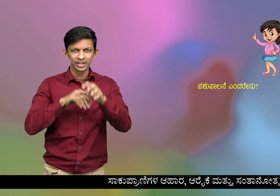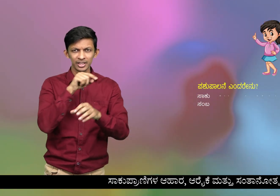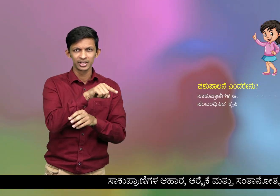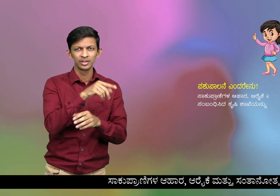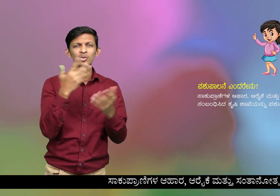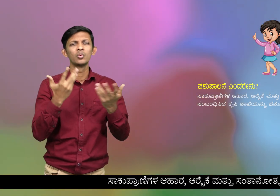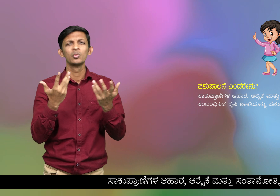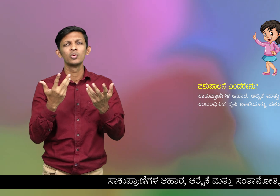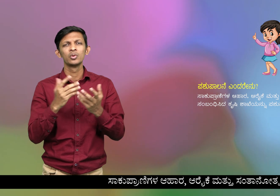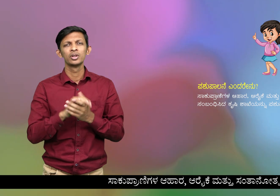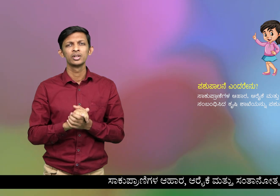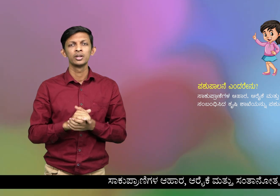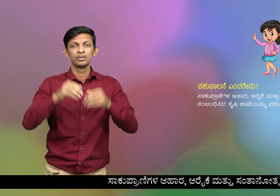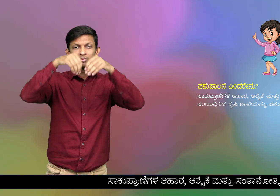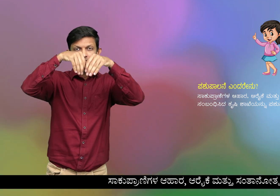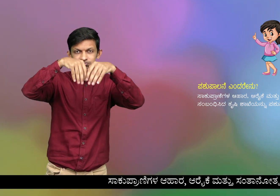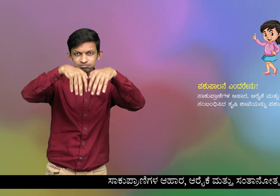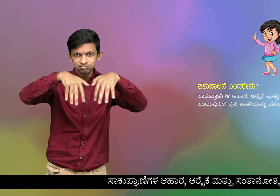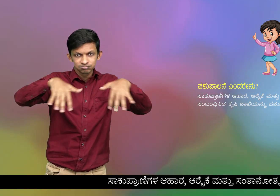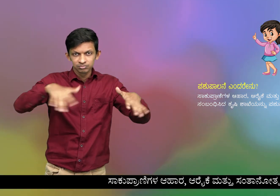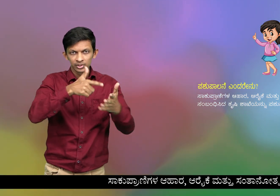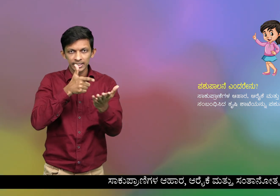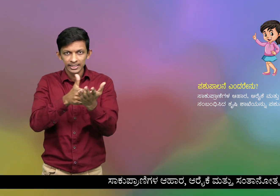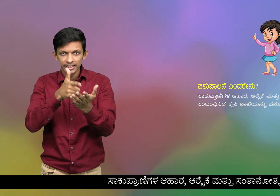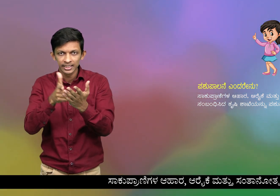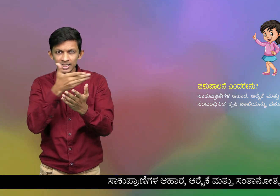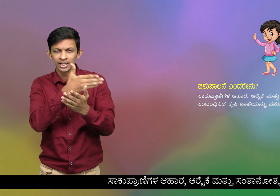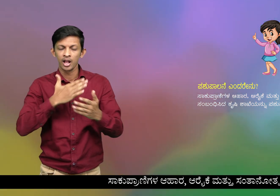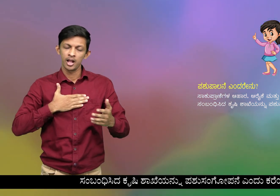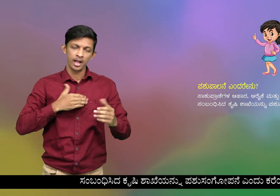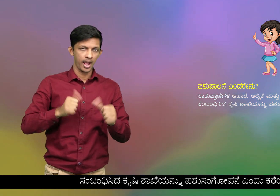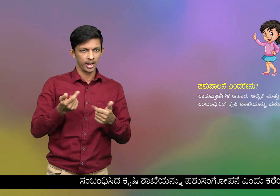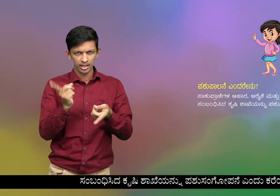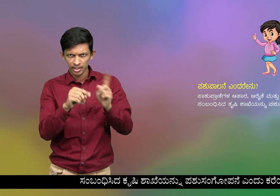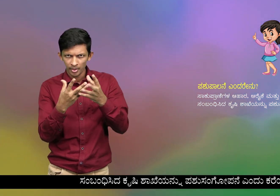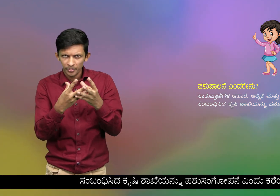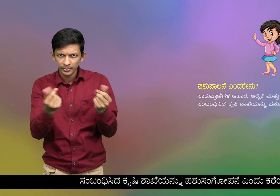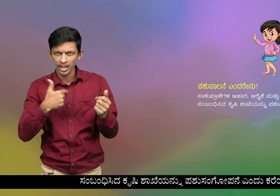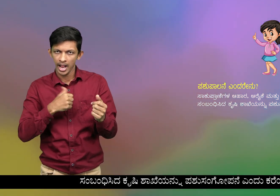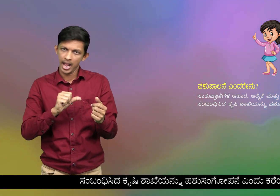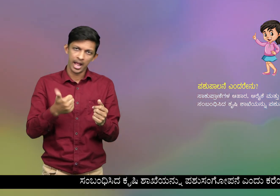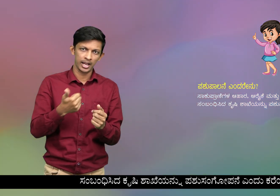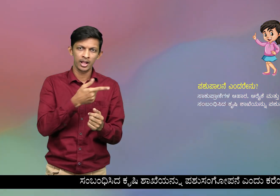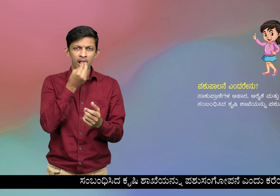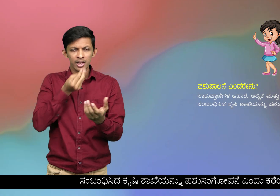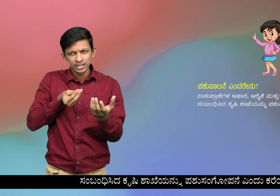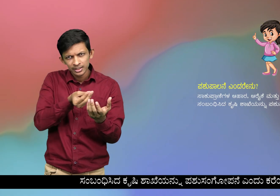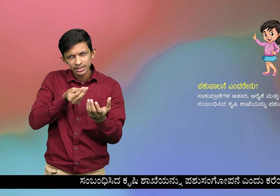ಸಾಕು ಪ್ರಾಣಿಗಳ ಆಹಾರ, ಆರೈಕೆ ಮತ್ತು ಸಂತಾನೋತ್ಪತ್ತಿಗೆ ಸಂಬಂಧಿಸಿದ ಕೃಷಿ ಶಾಖೆಯನ್ನು ಪಶುಸಂಗೋಪನೆ